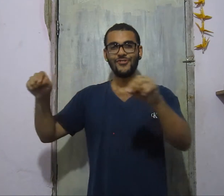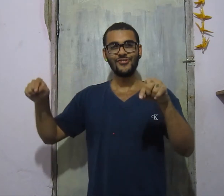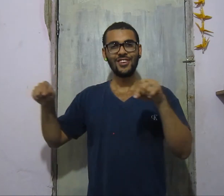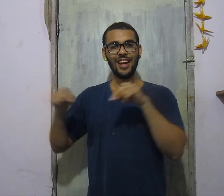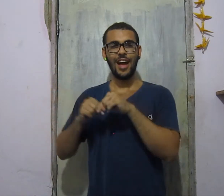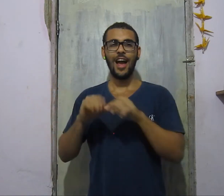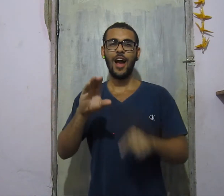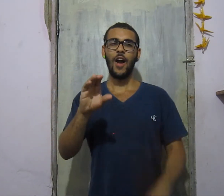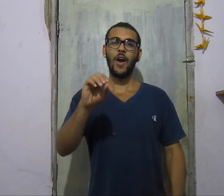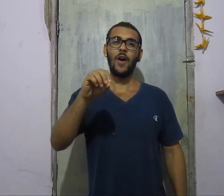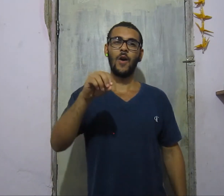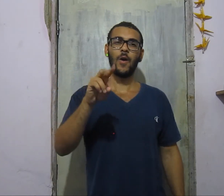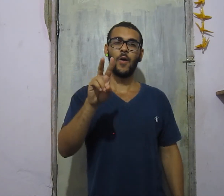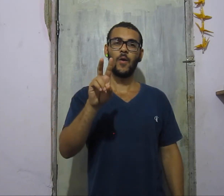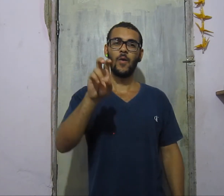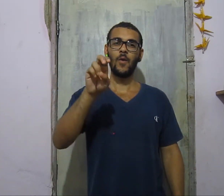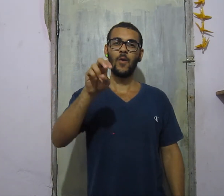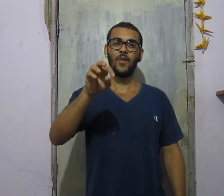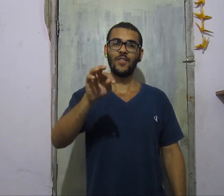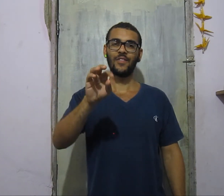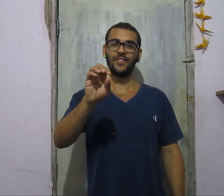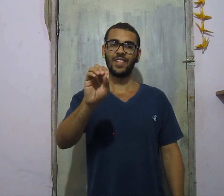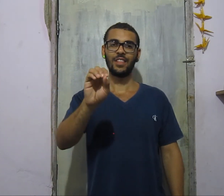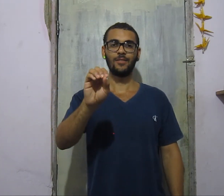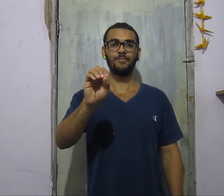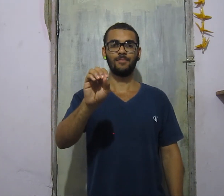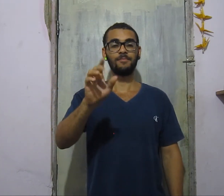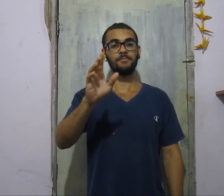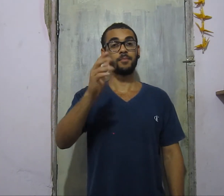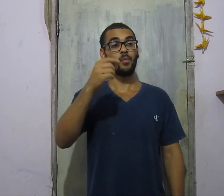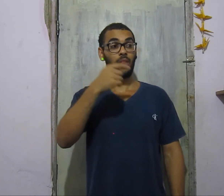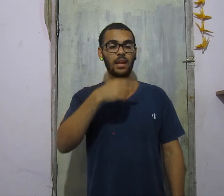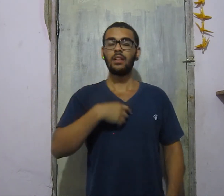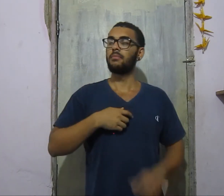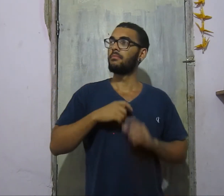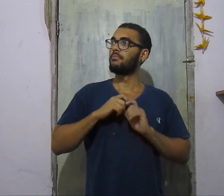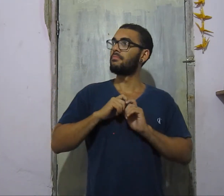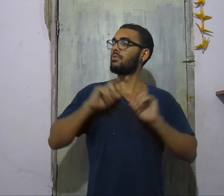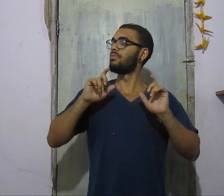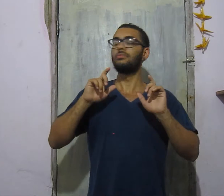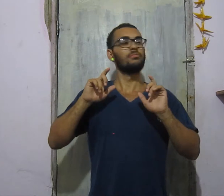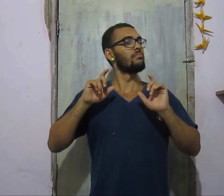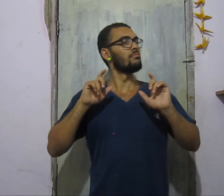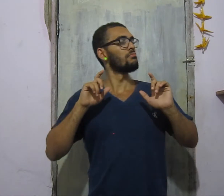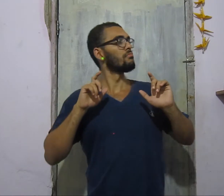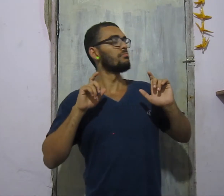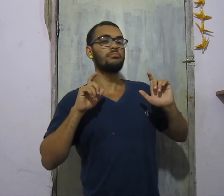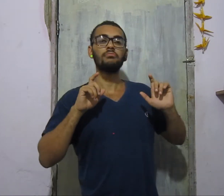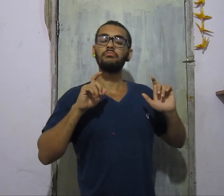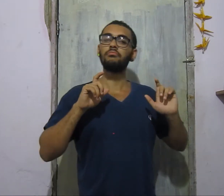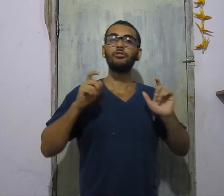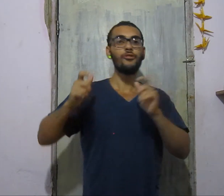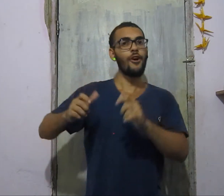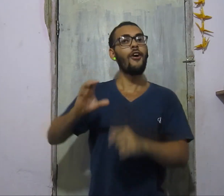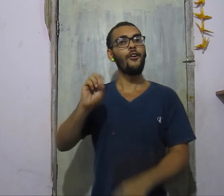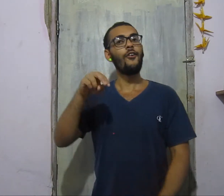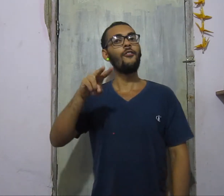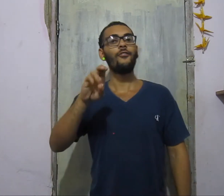É um convento, né? É uma espécie de convento. E aí ela acorda nesse